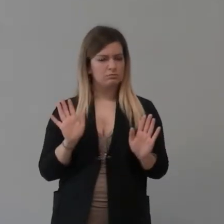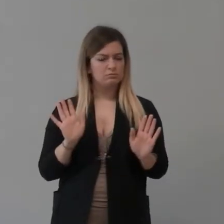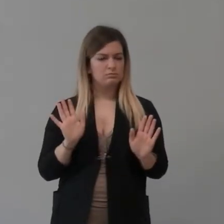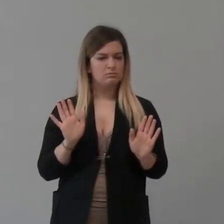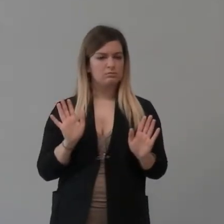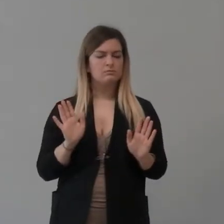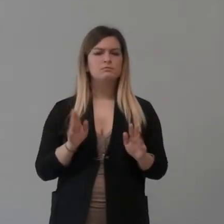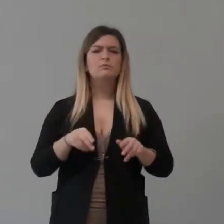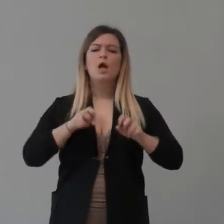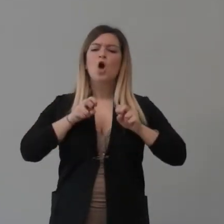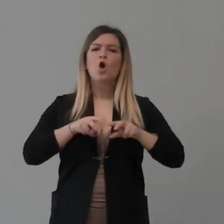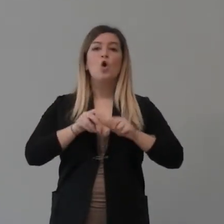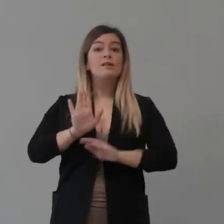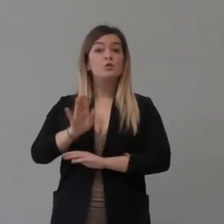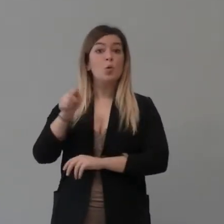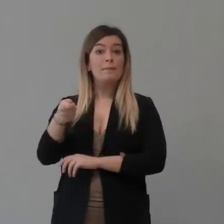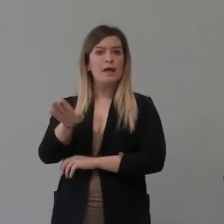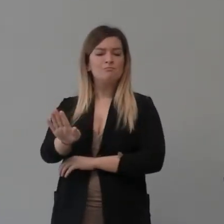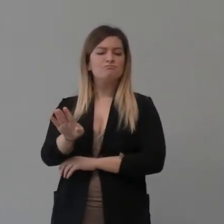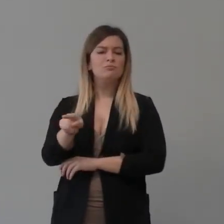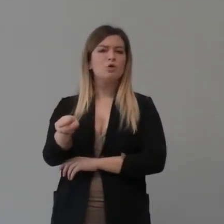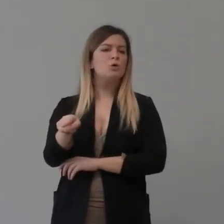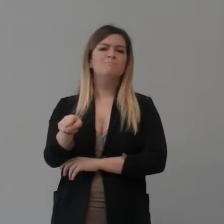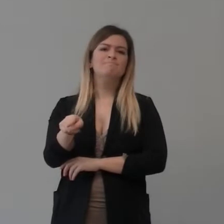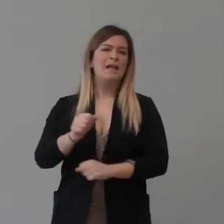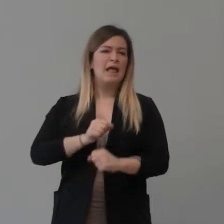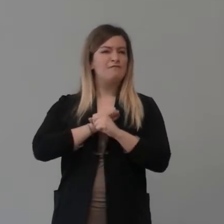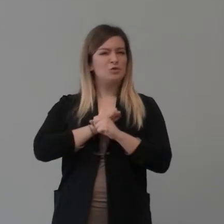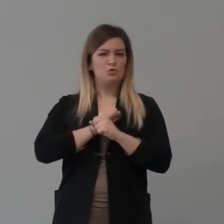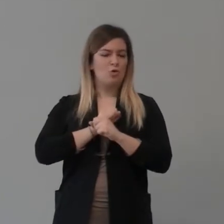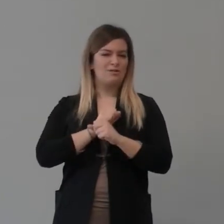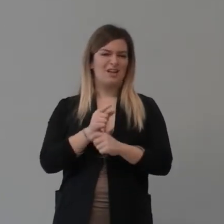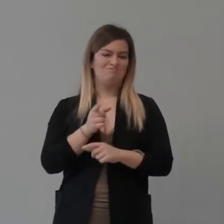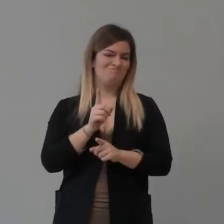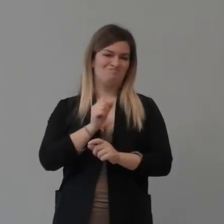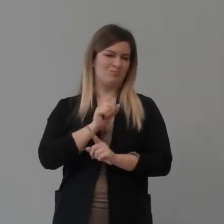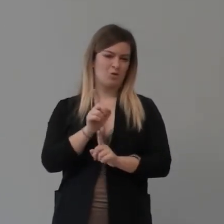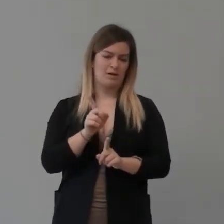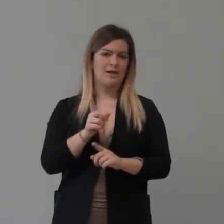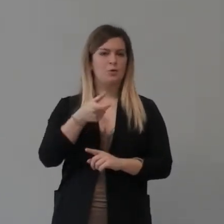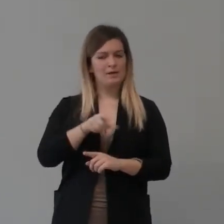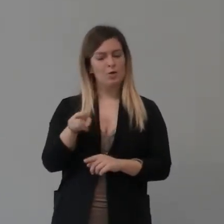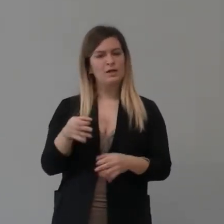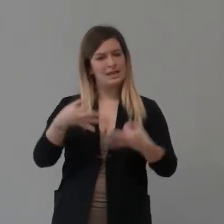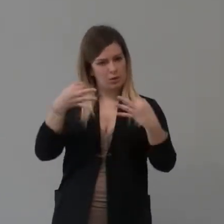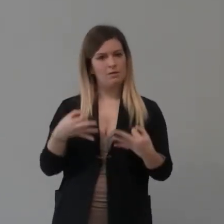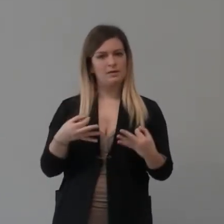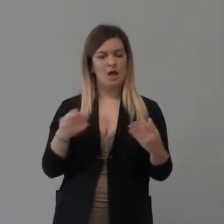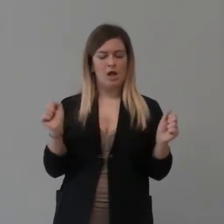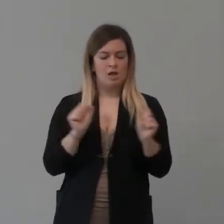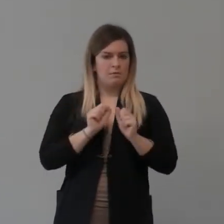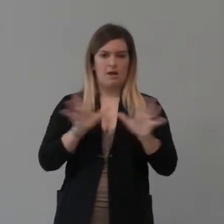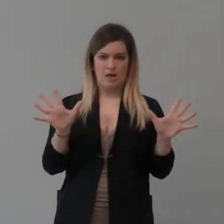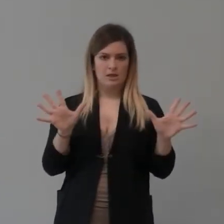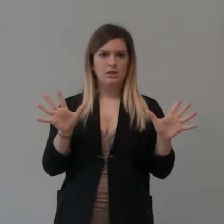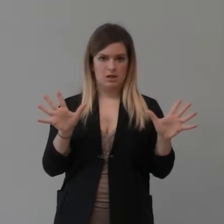La sua corsa forse non è pietamente religiosa, perché anche lui spaventato del sapere che il corpo di Gesù non c'era più,